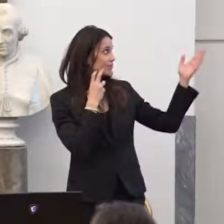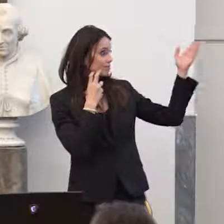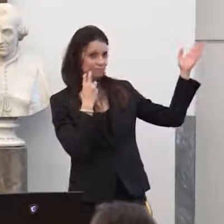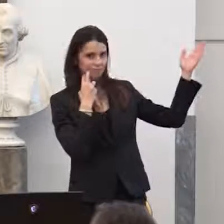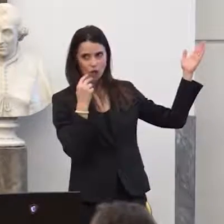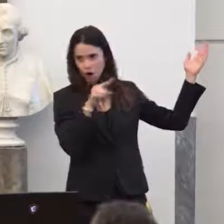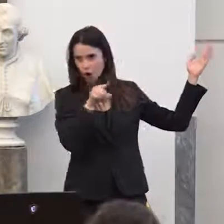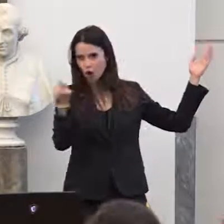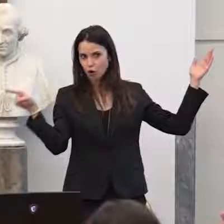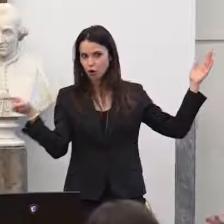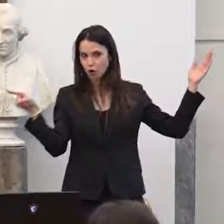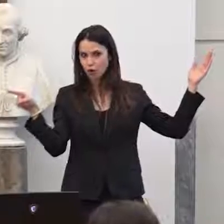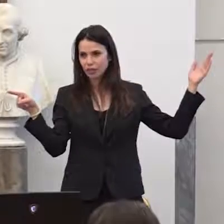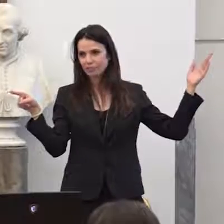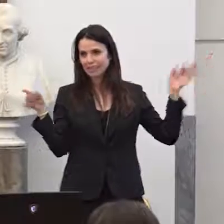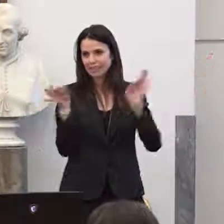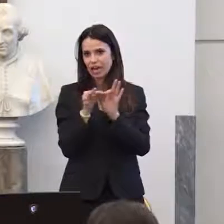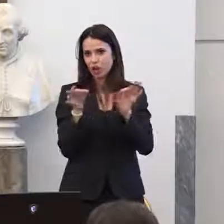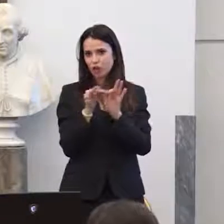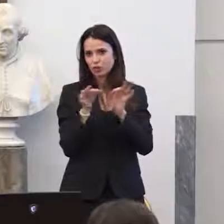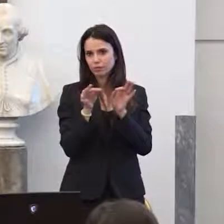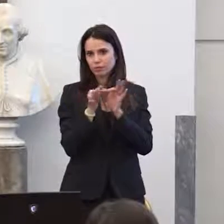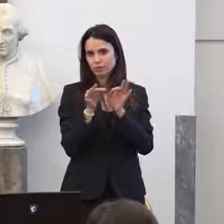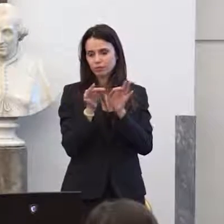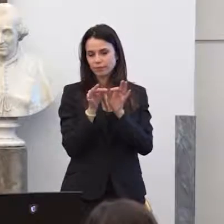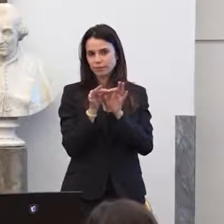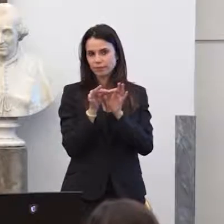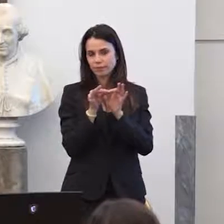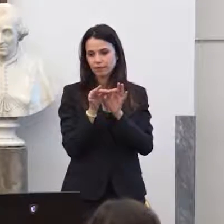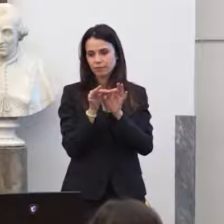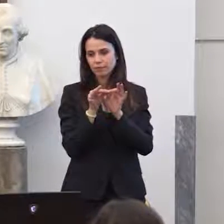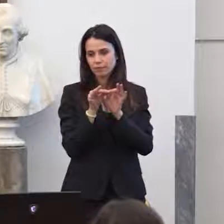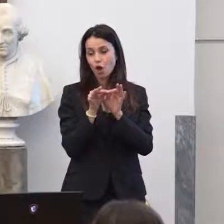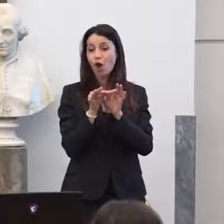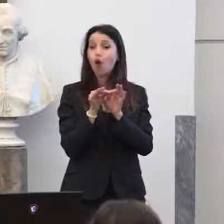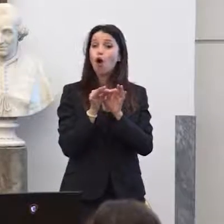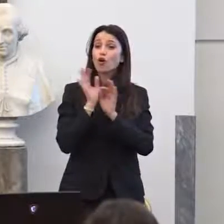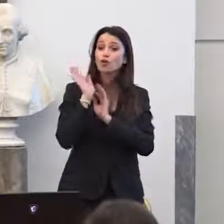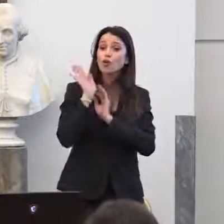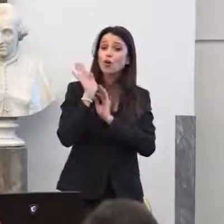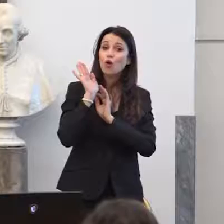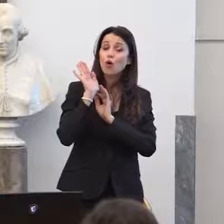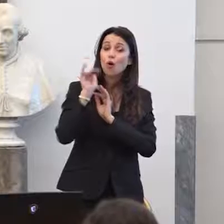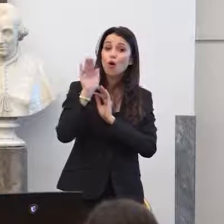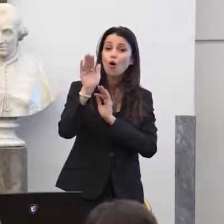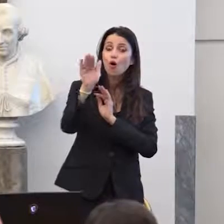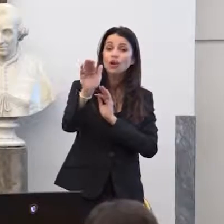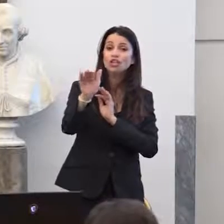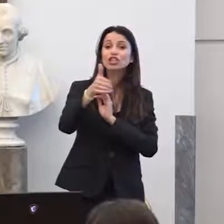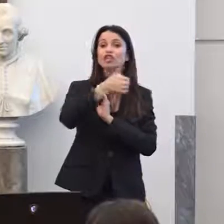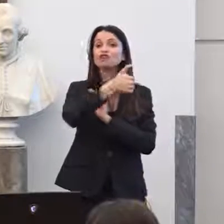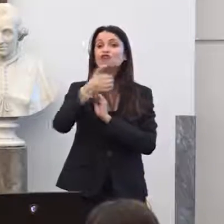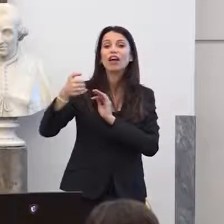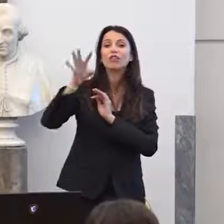noi siamo d'accordo su questa affermazione. Ogni giorno in Italia abbiamo 140 ictus con